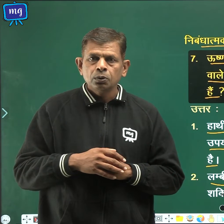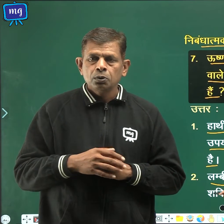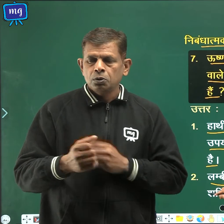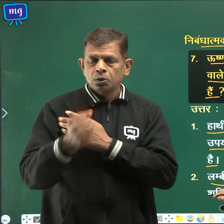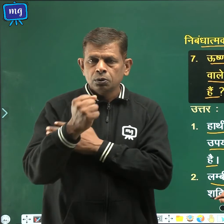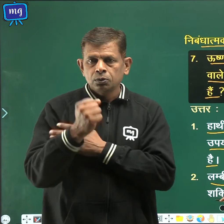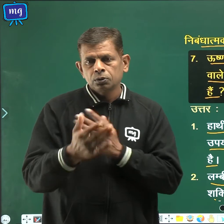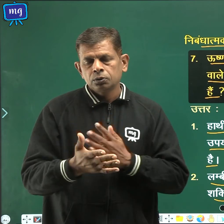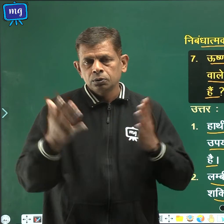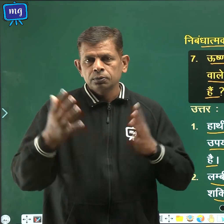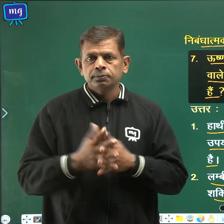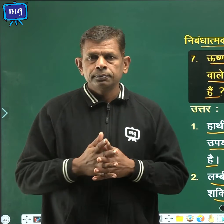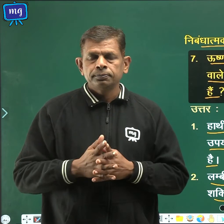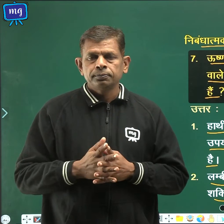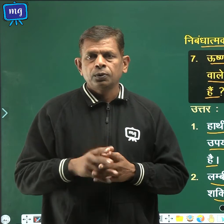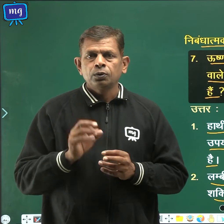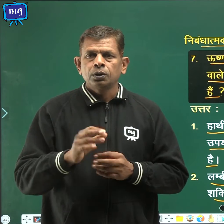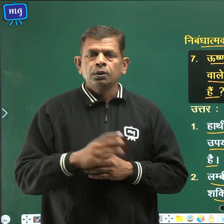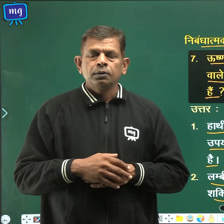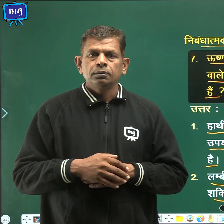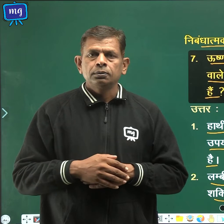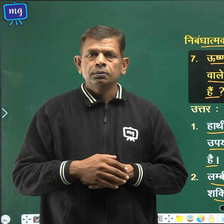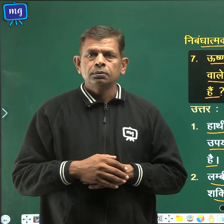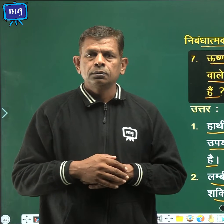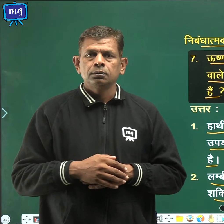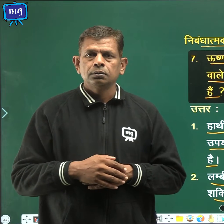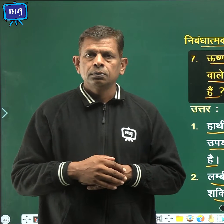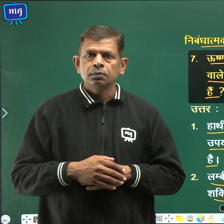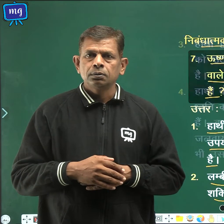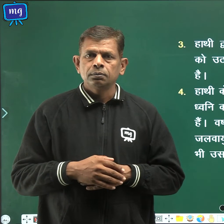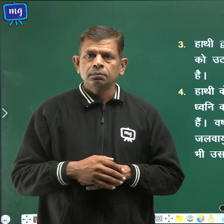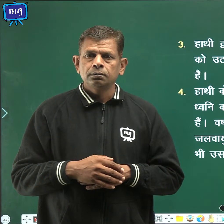शक्ति बहुत अच्छी हो जाती है।